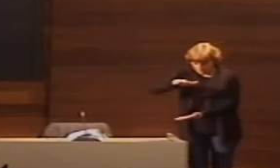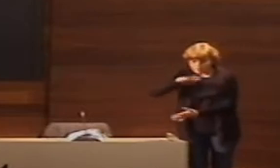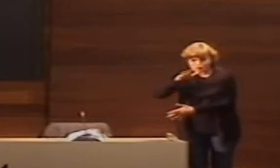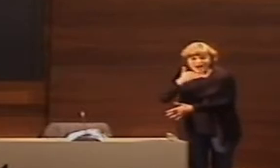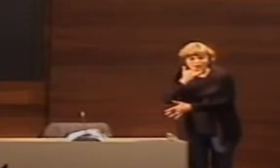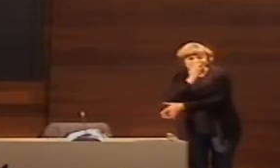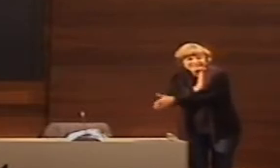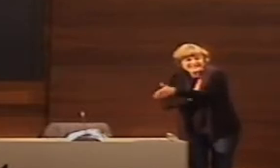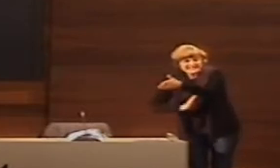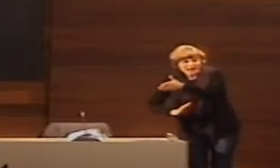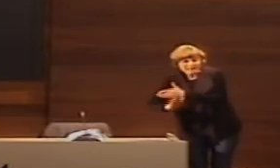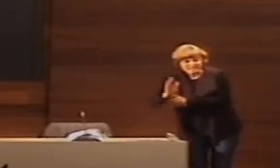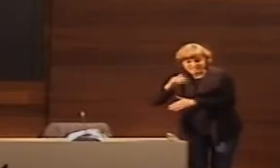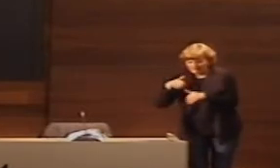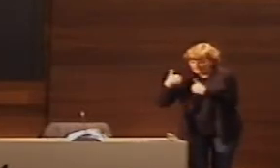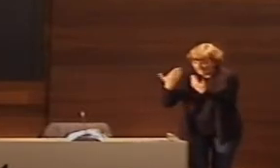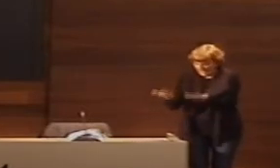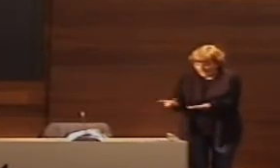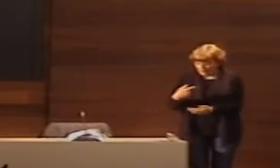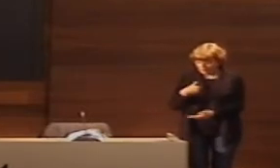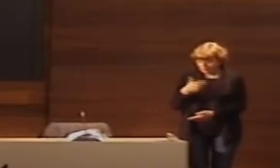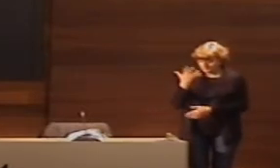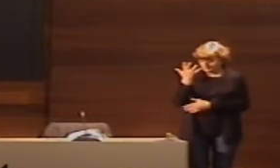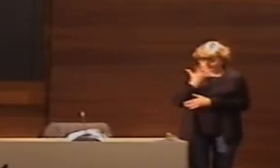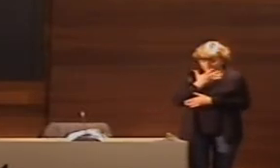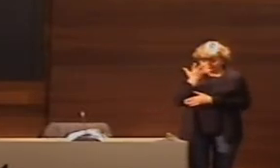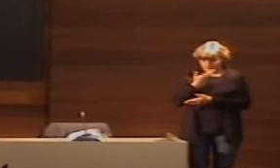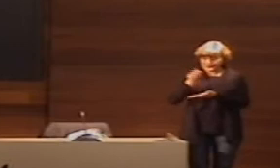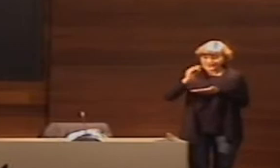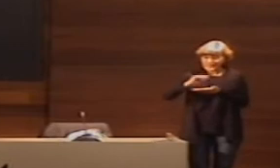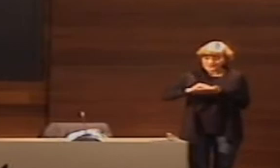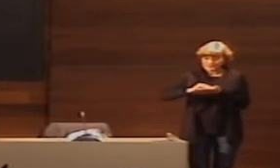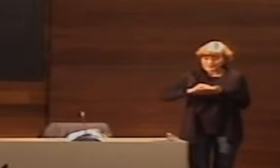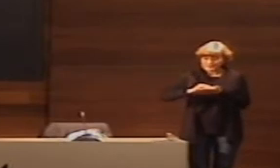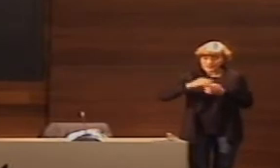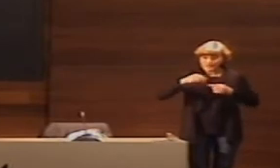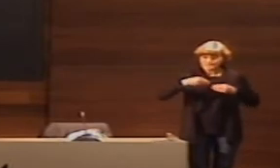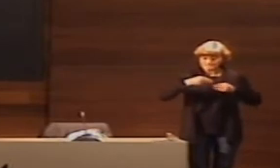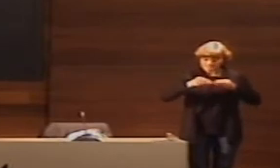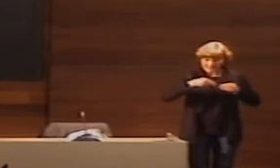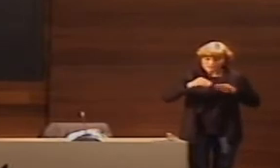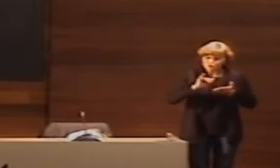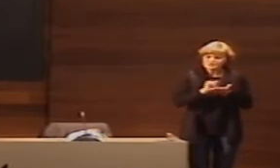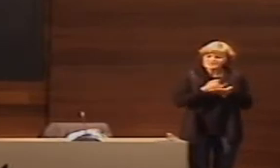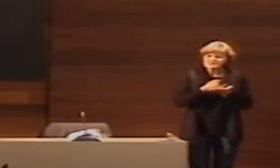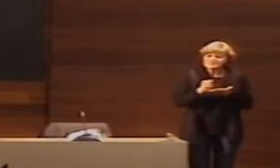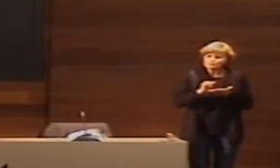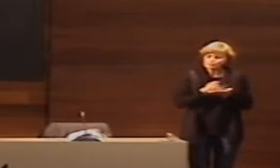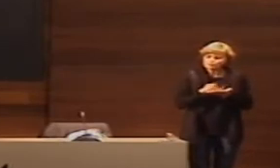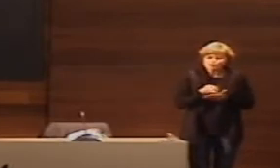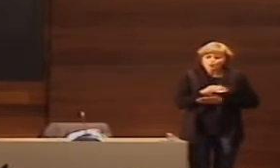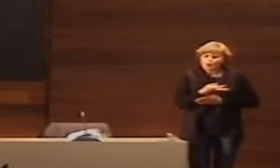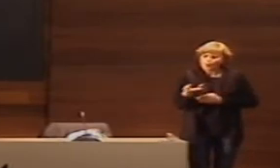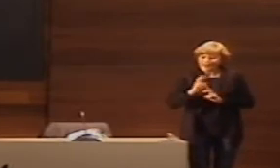Tabacalera y los plásticos... No sé qué tipo de plásticos, todo esto yo creo que sería interesante saber, se reciclan